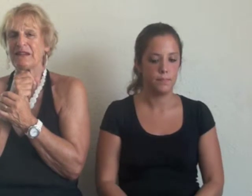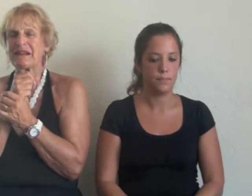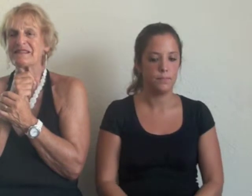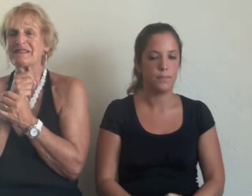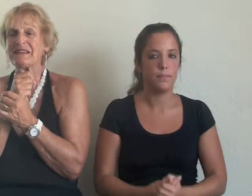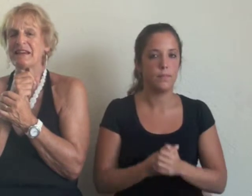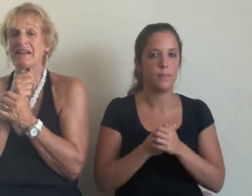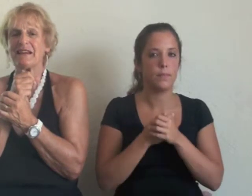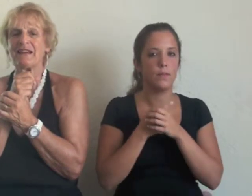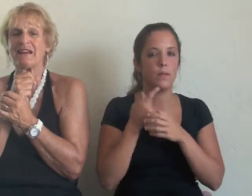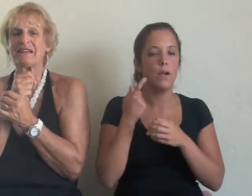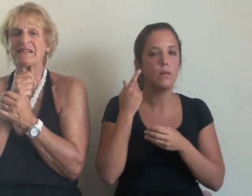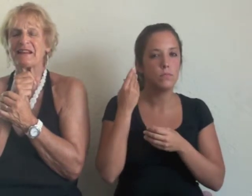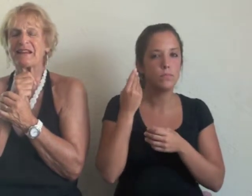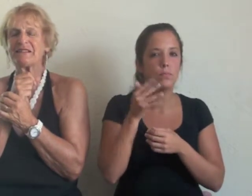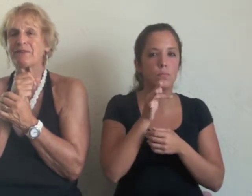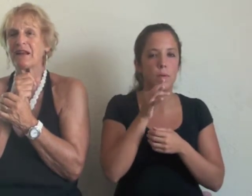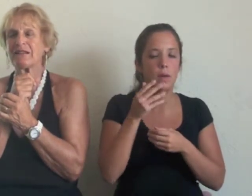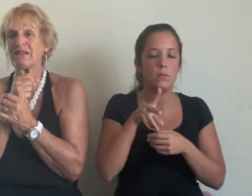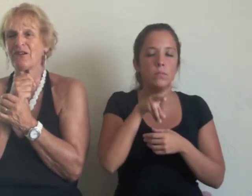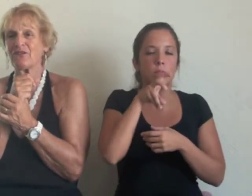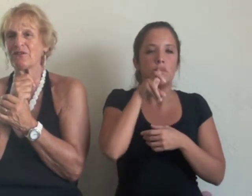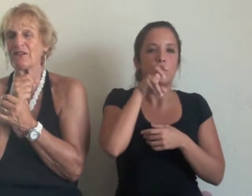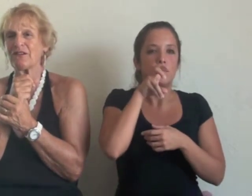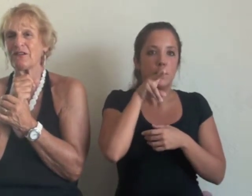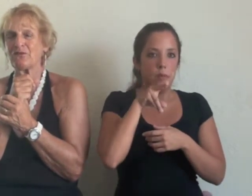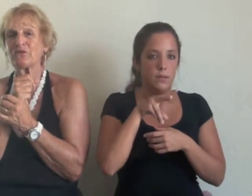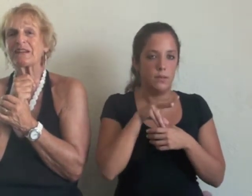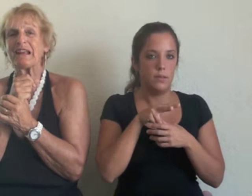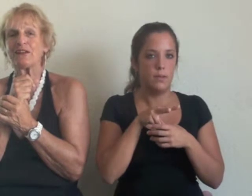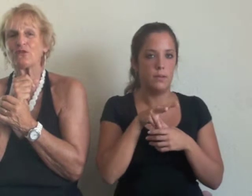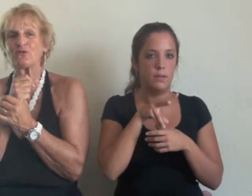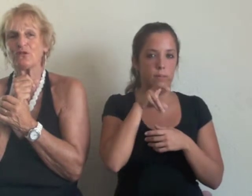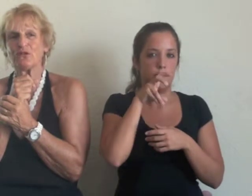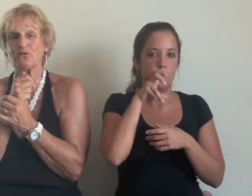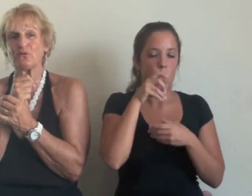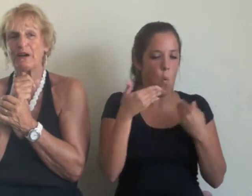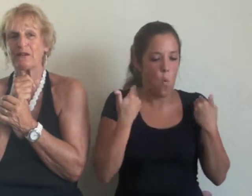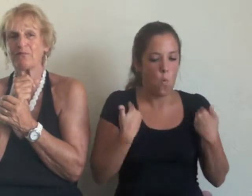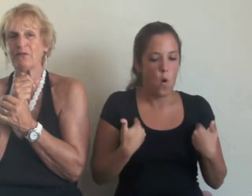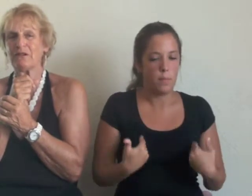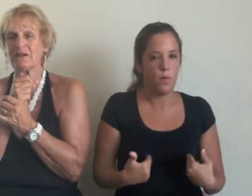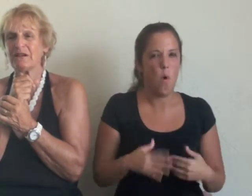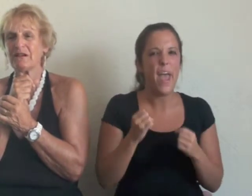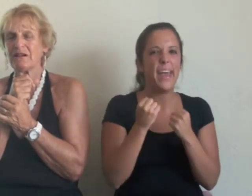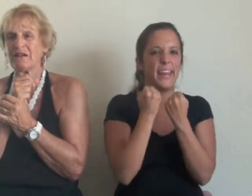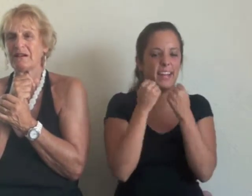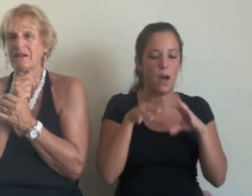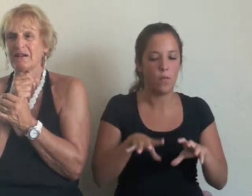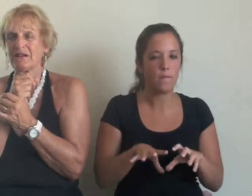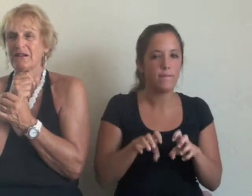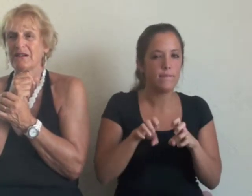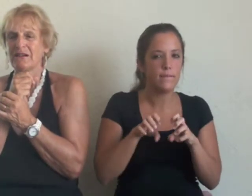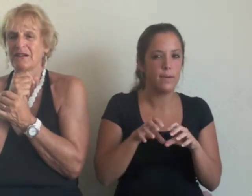Y mientras sigue esta respiración nutriendo todo tu cuerpo,